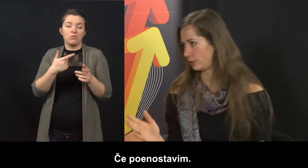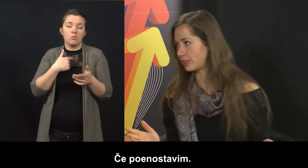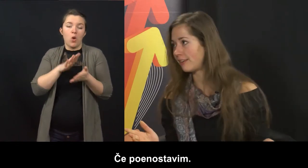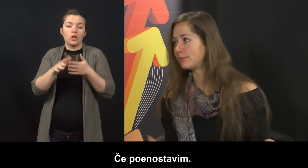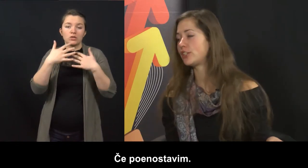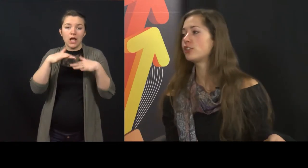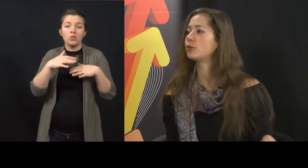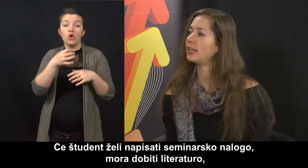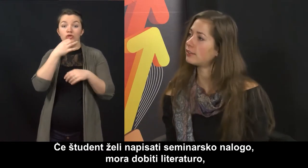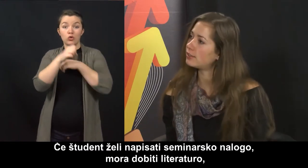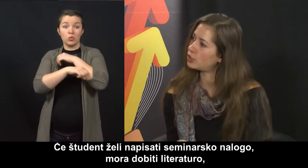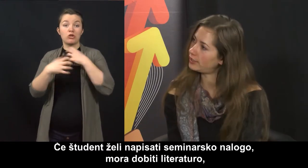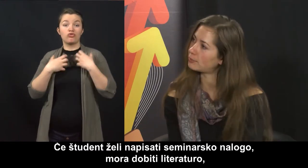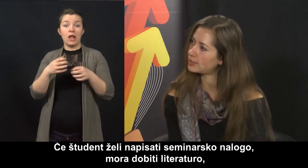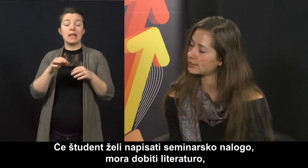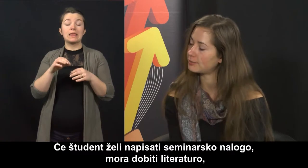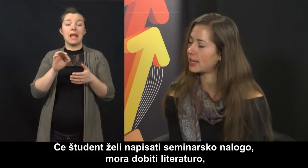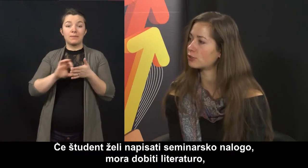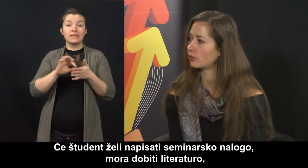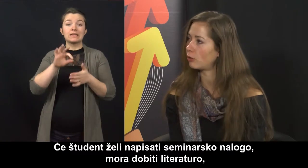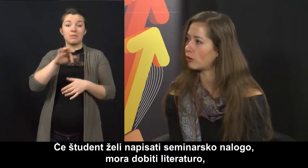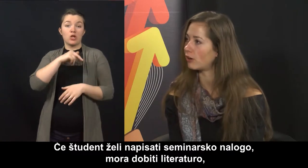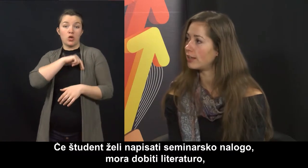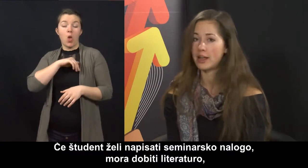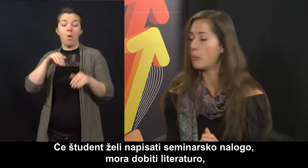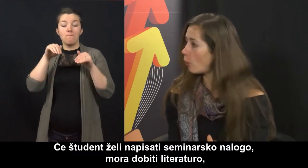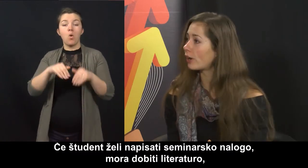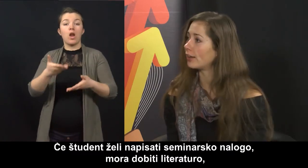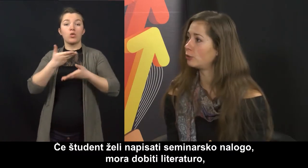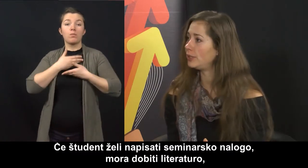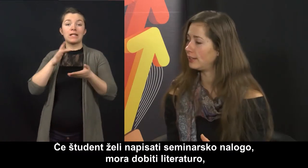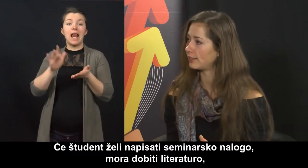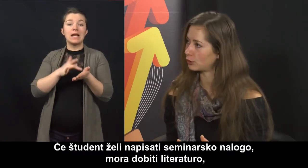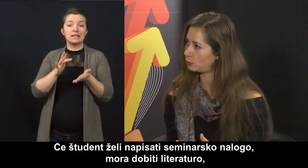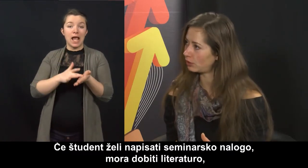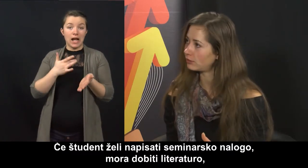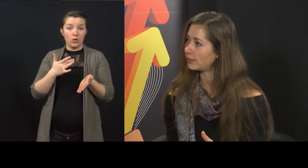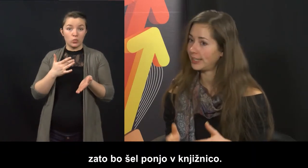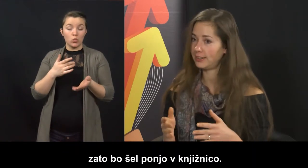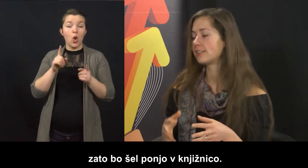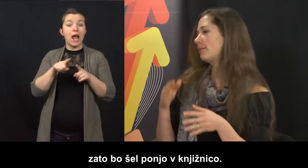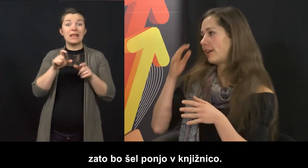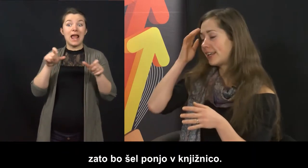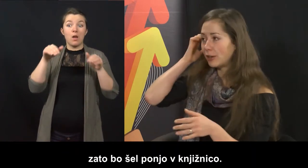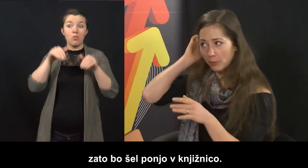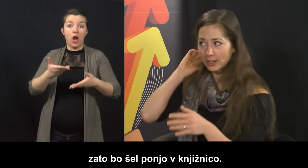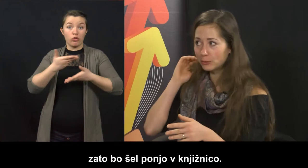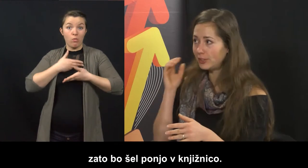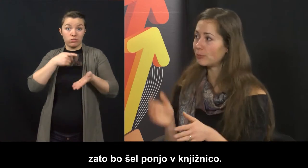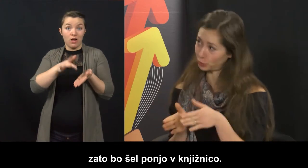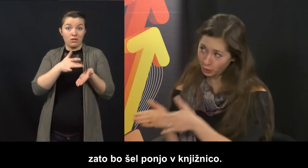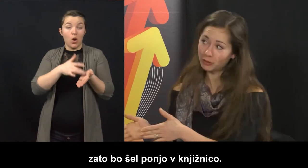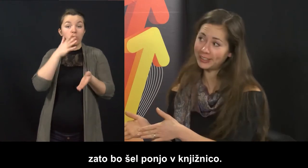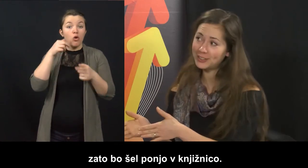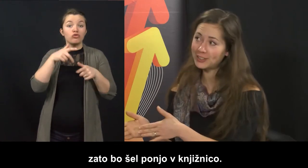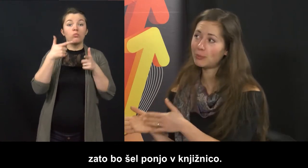da poenostavim, če študent želi napisati seminarsko nalogo, mora dobiti literaturo in se pravi, ker jo mora dobiti,